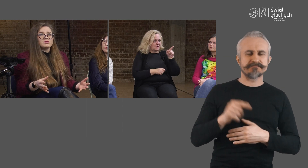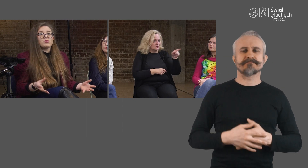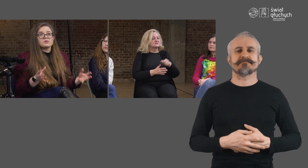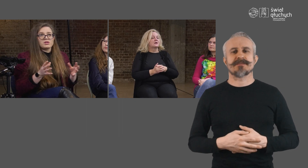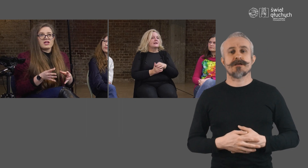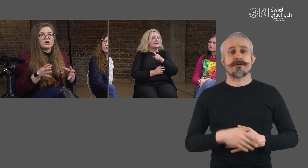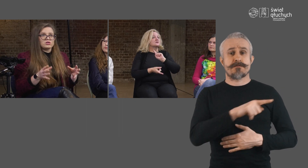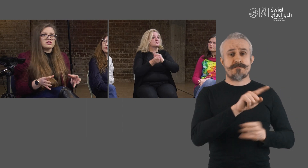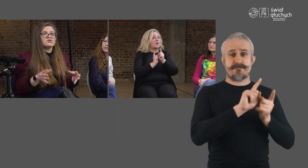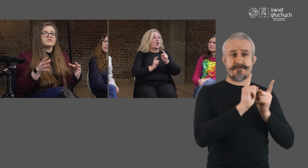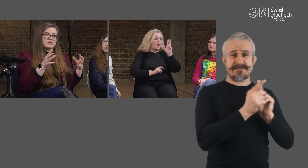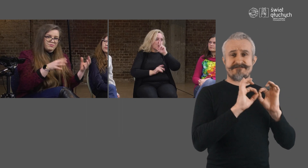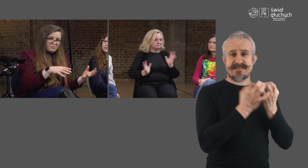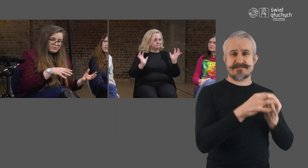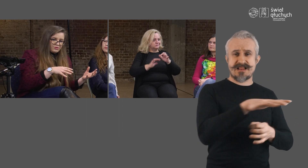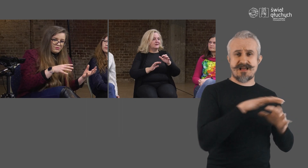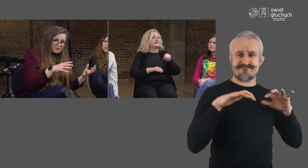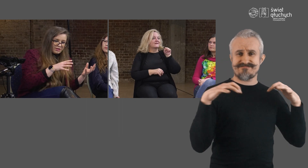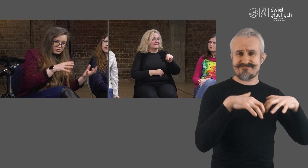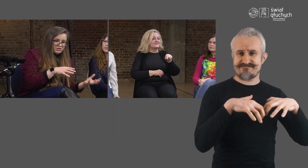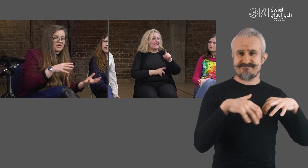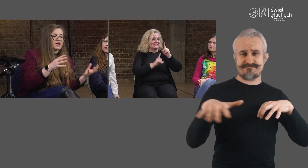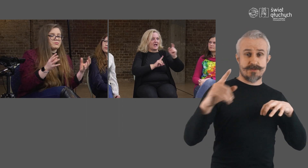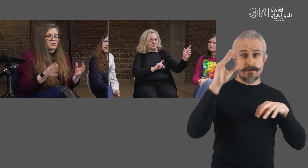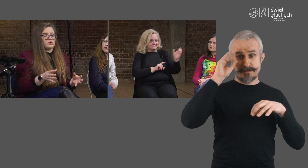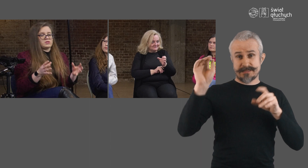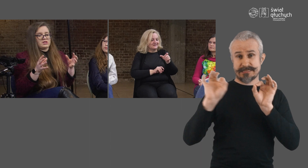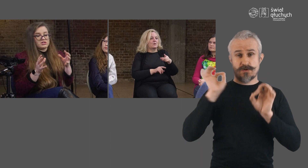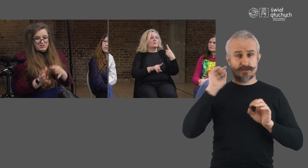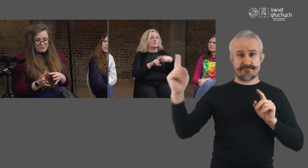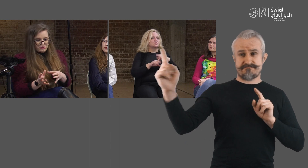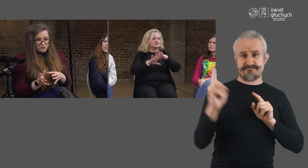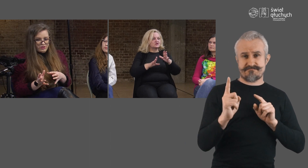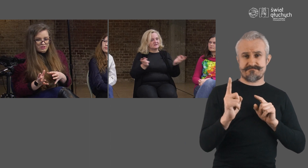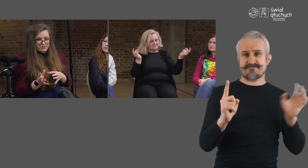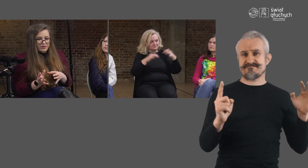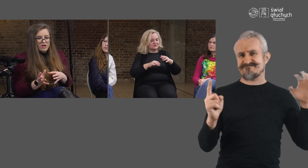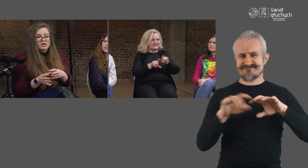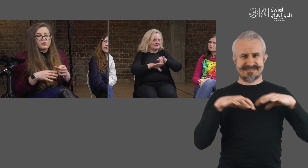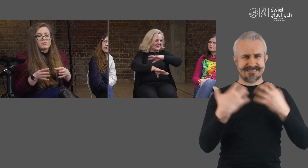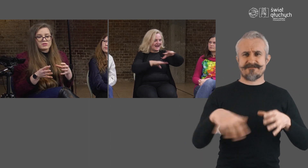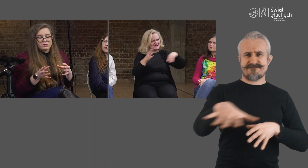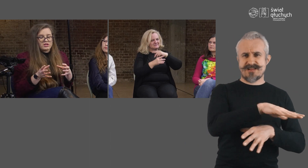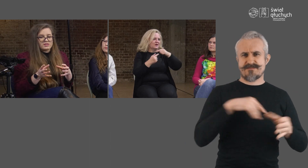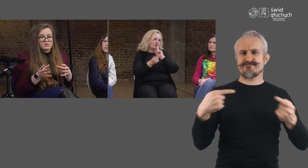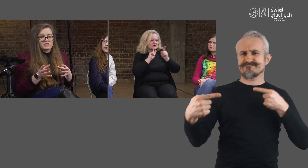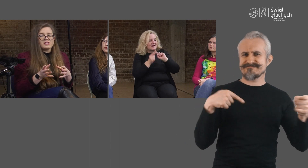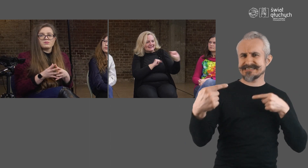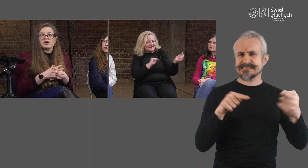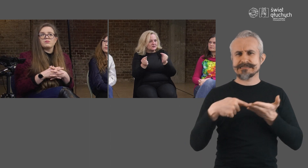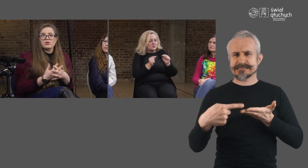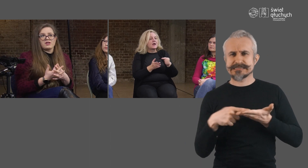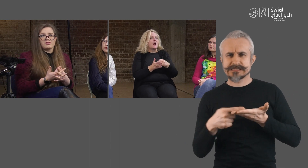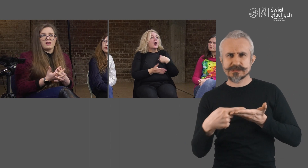i było spotkanie rodziców z tym nauczycielem plus dzieci przyszły też. No i była bardzo duża dyskusja